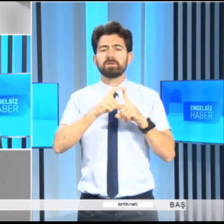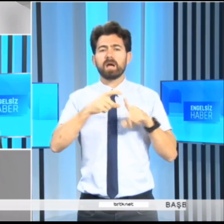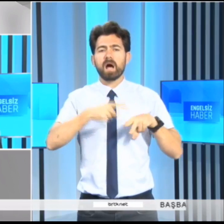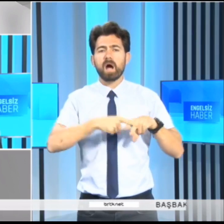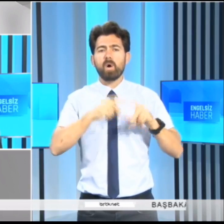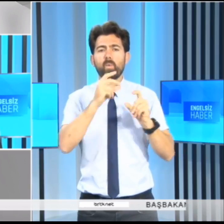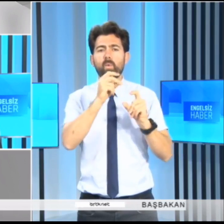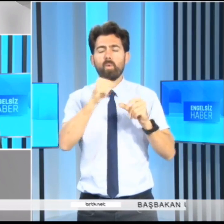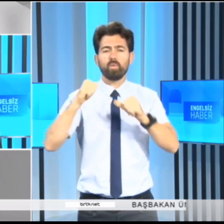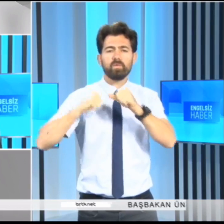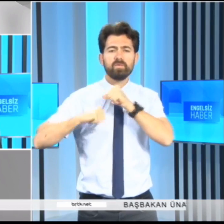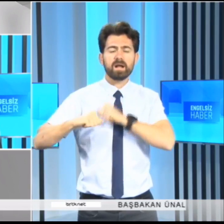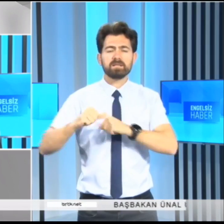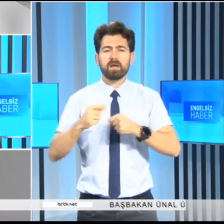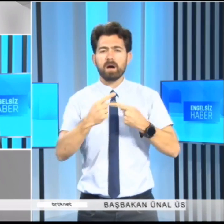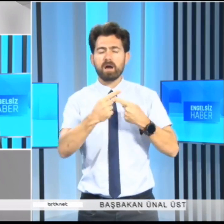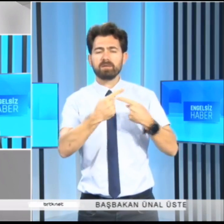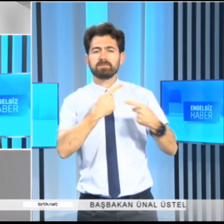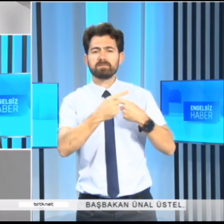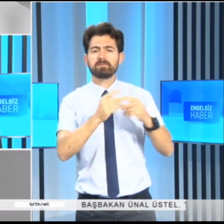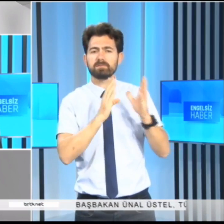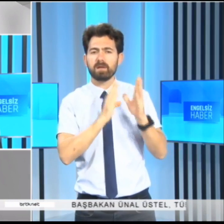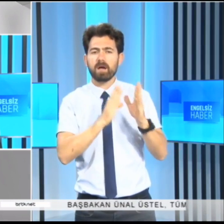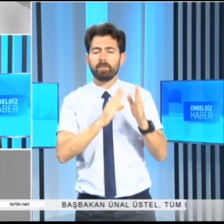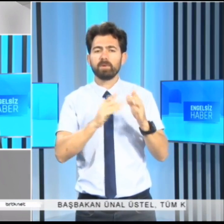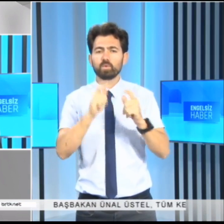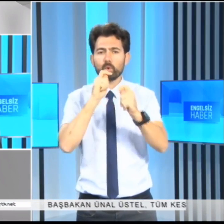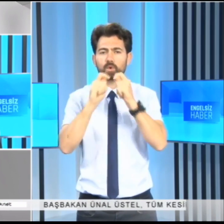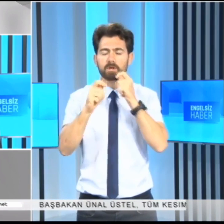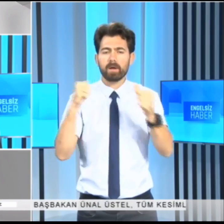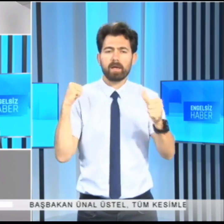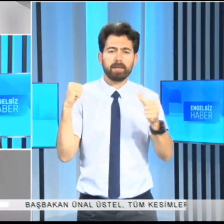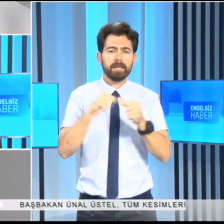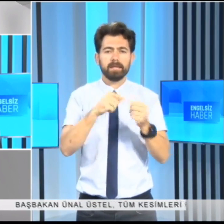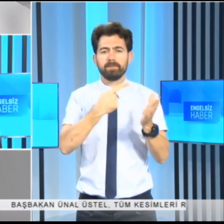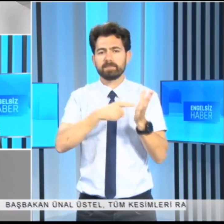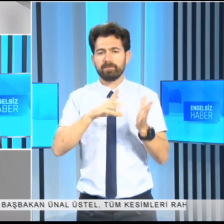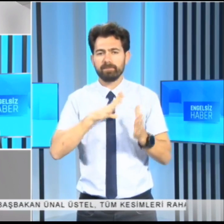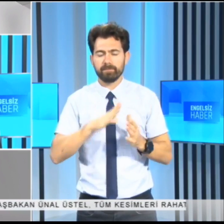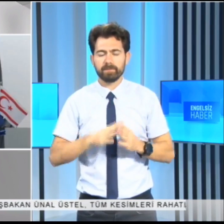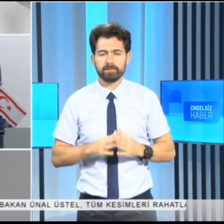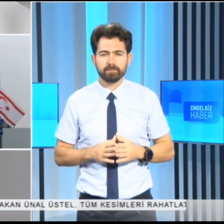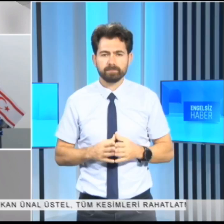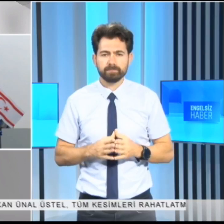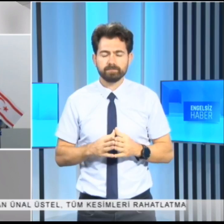Doğu Akdeniz Üniversitesi arasında devam eden protokol yenilendi